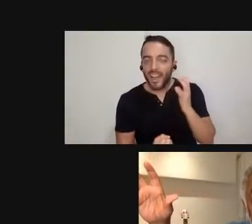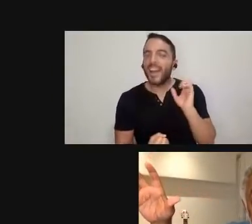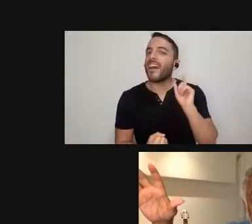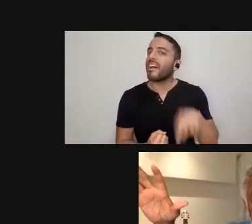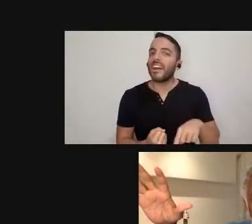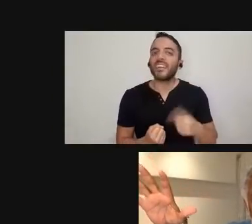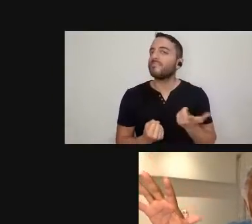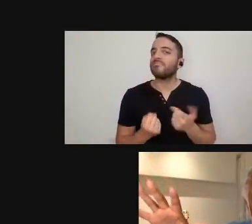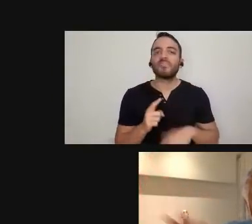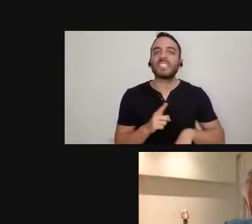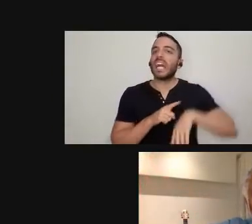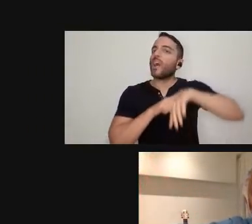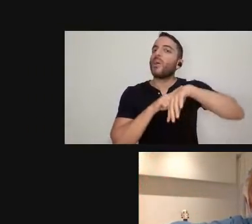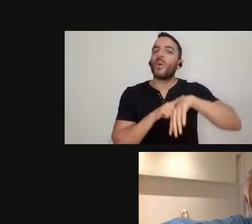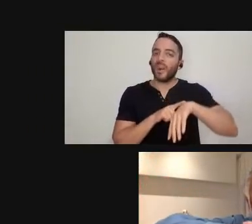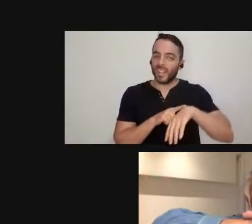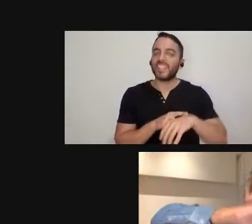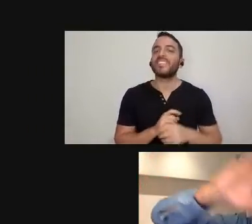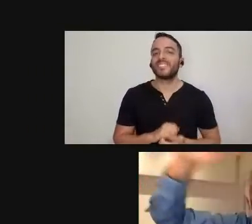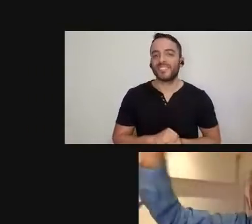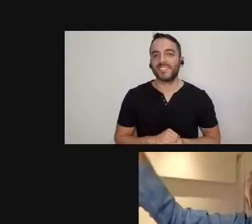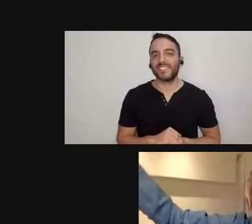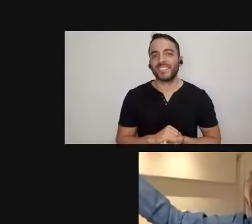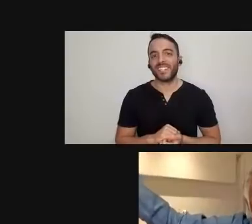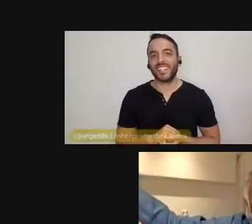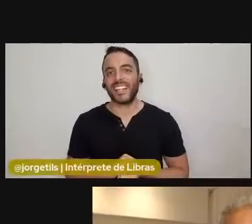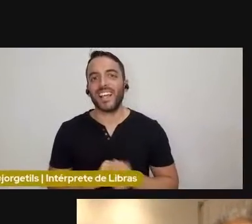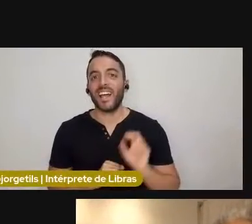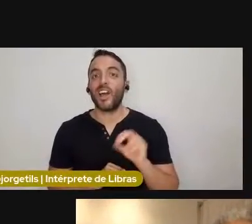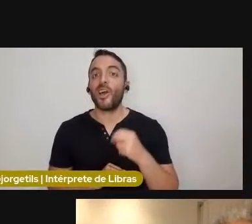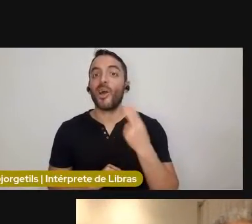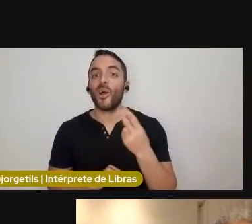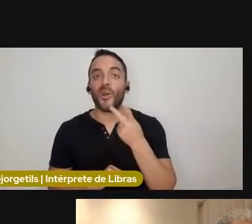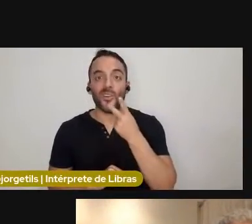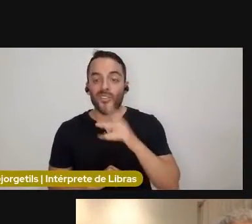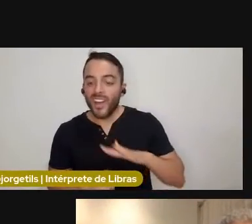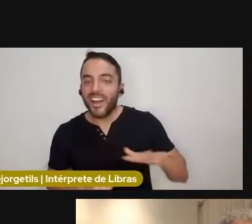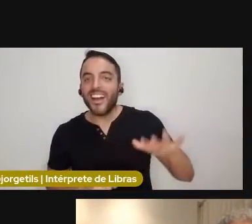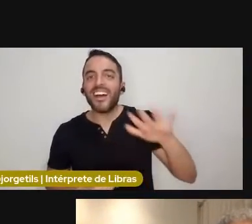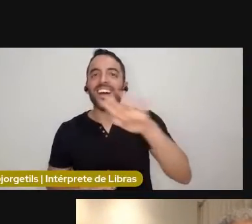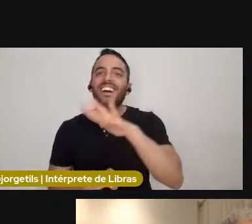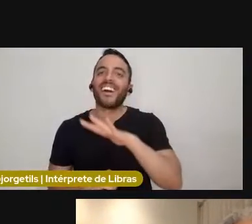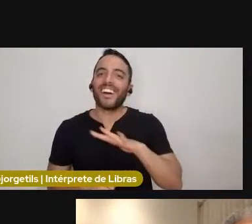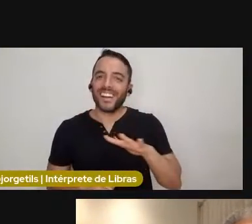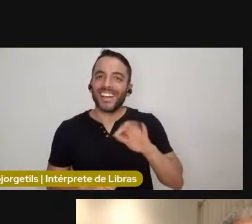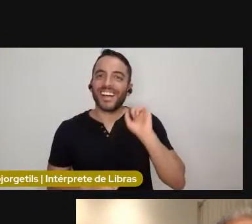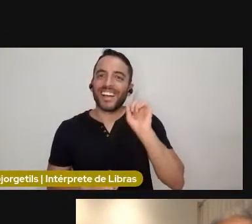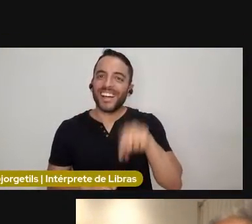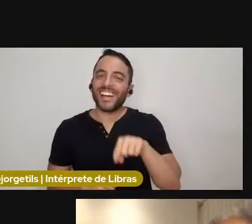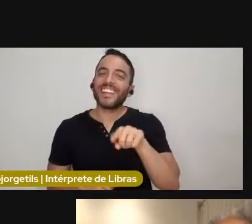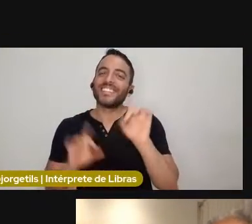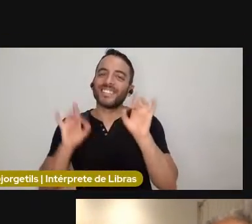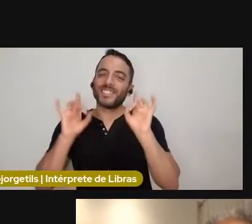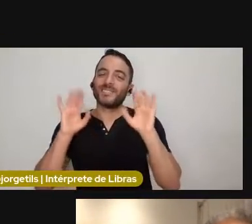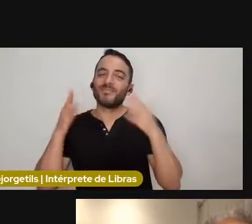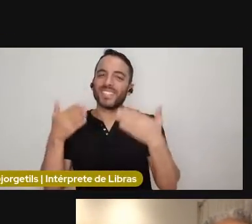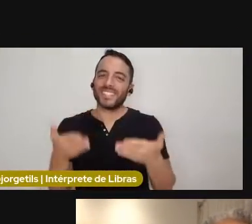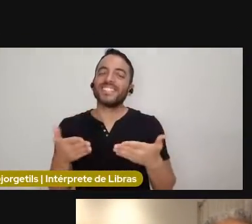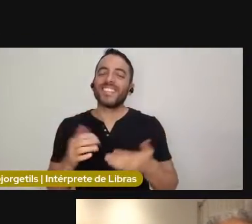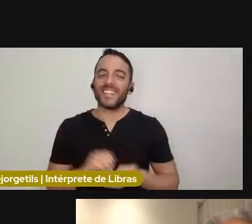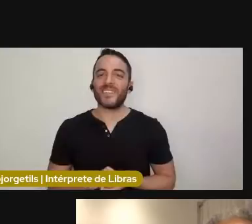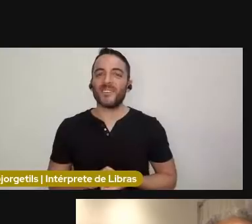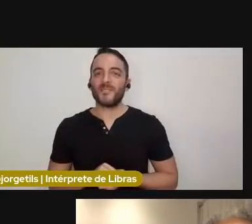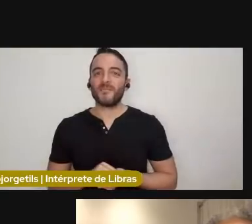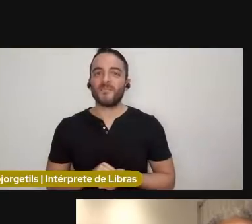simultaneidade. Uhum. Não é? Todo o campo fenomênico. Isso. Especial. Então, a pimentinha